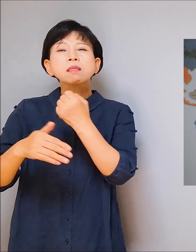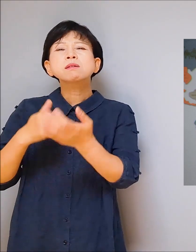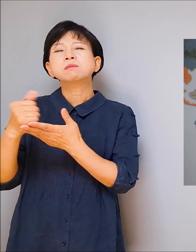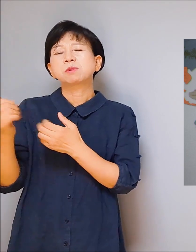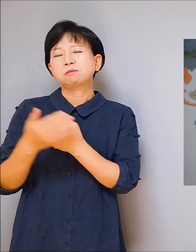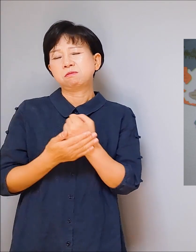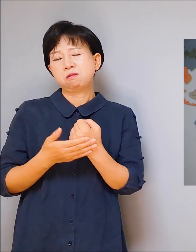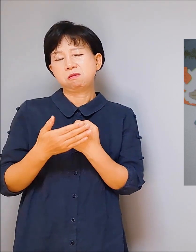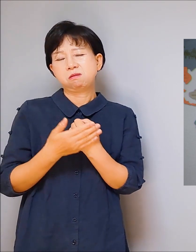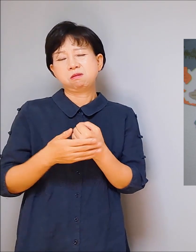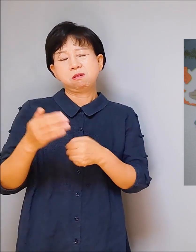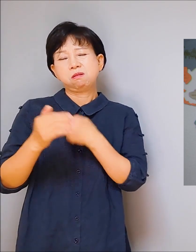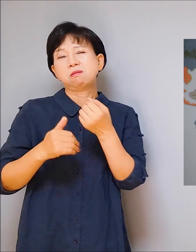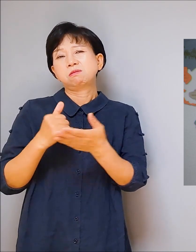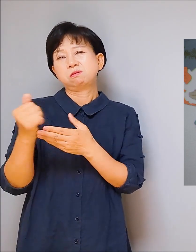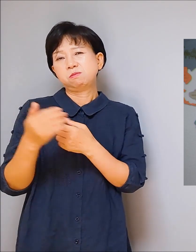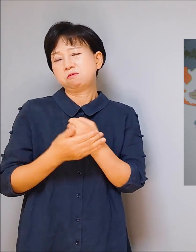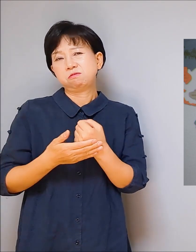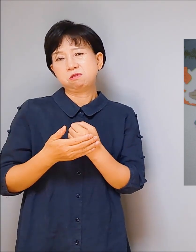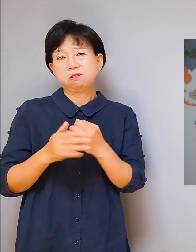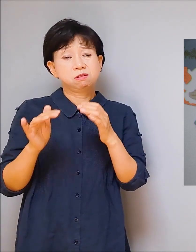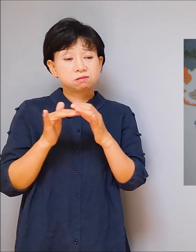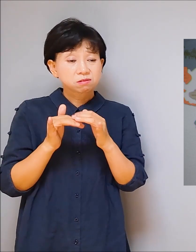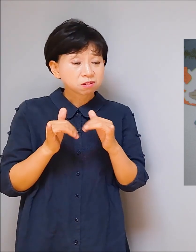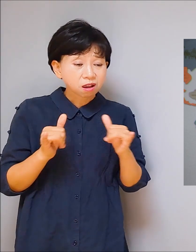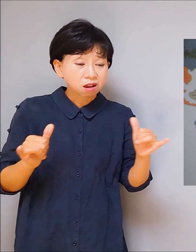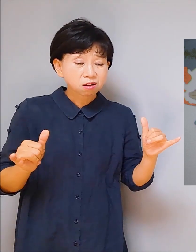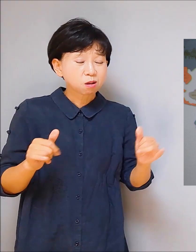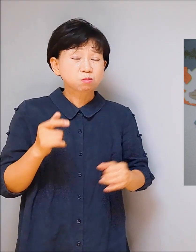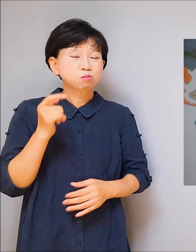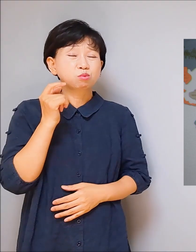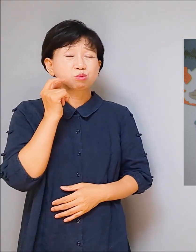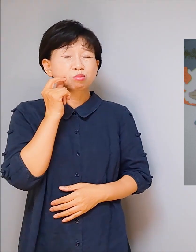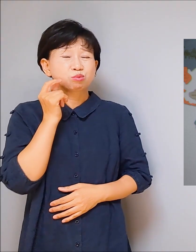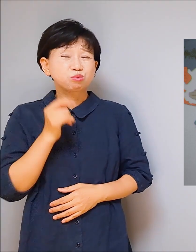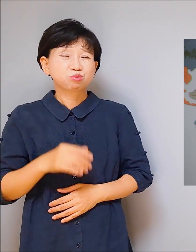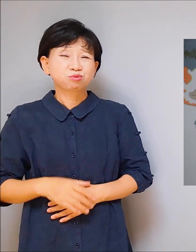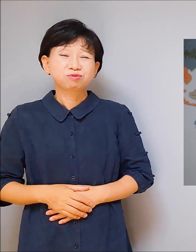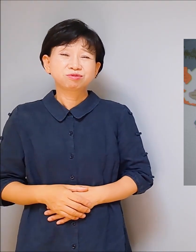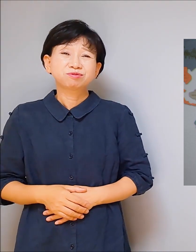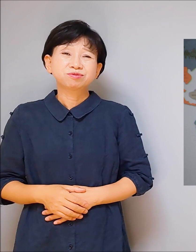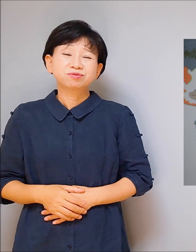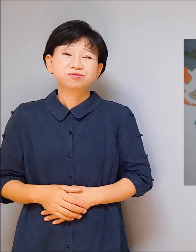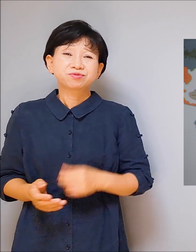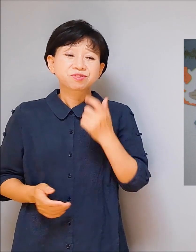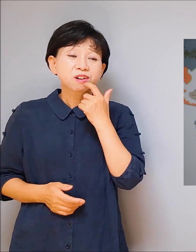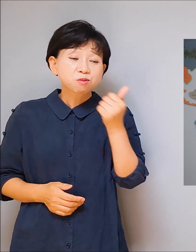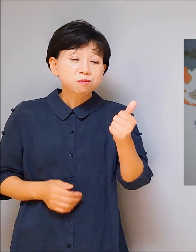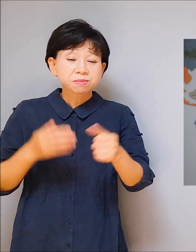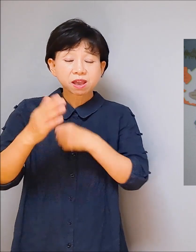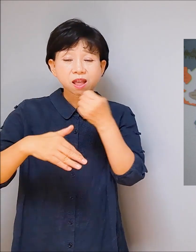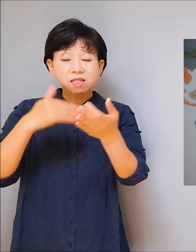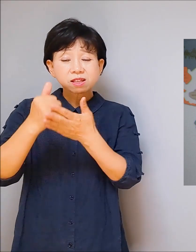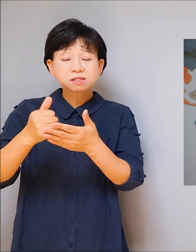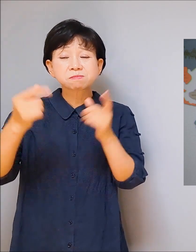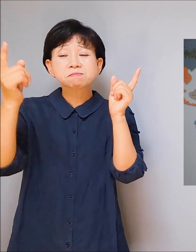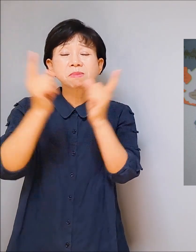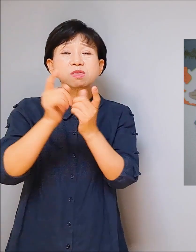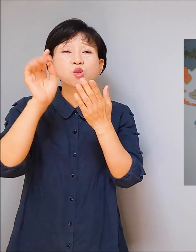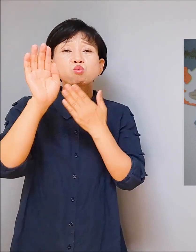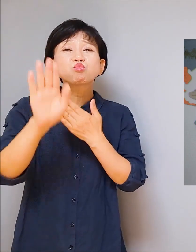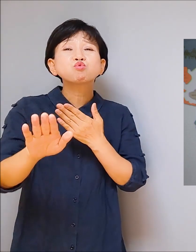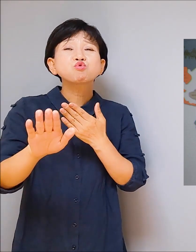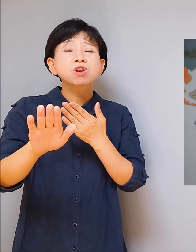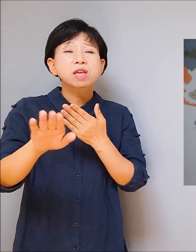은혜예요. 사람이 할 수 있는 게 아닙니다. 야곱이 하나님과 대면하여 만나고 난